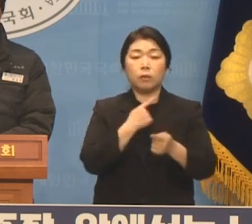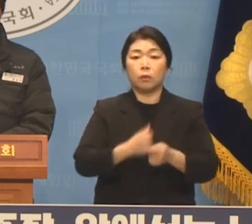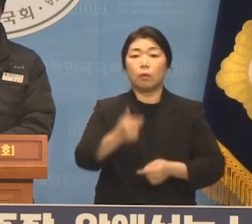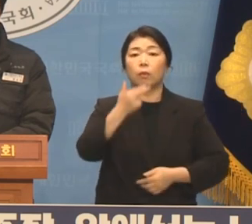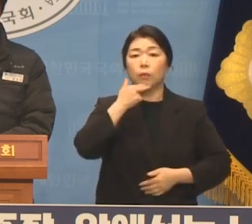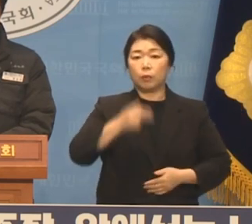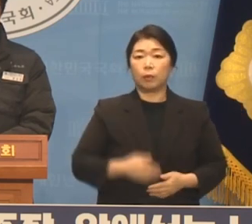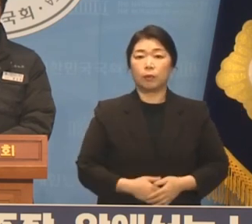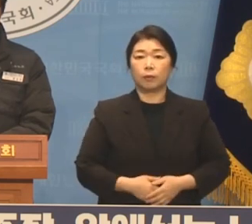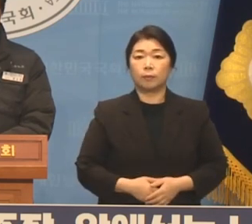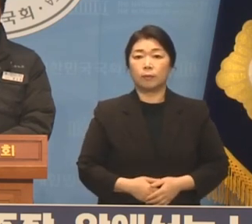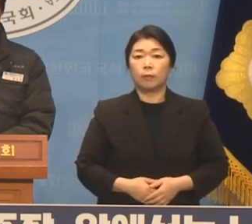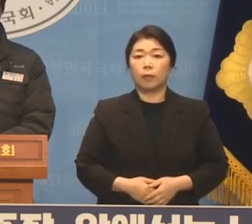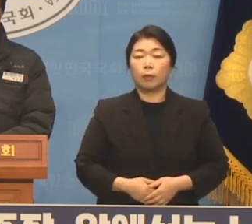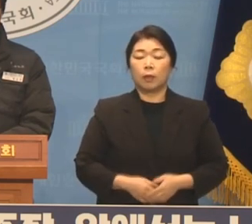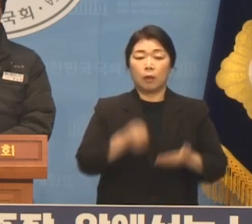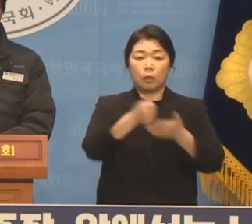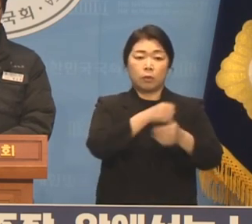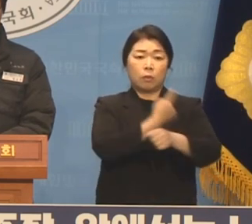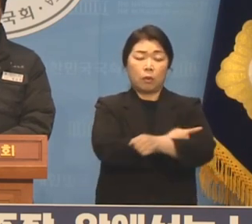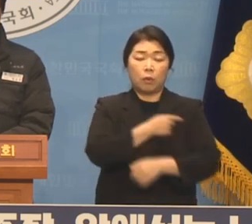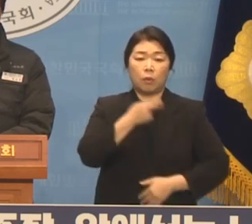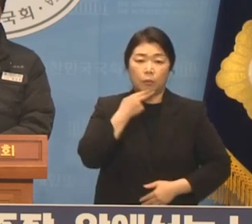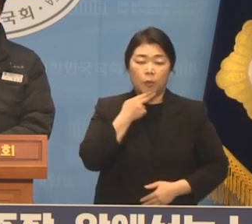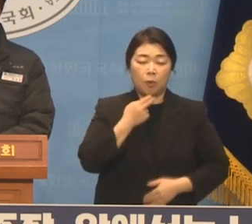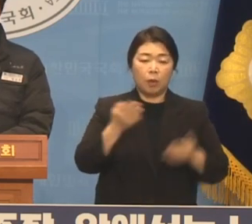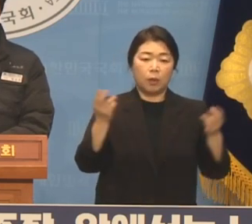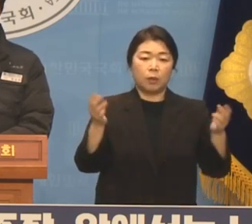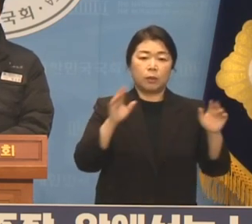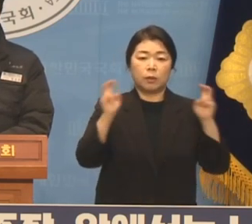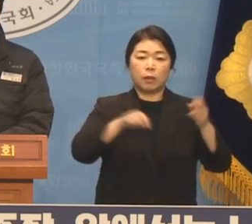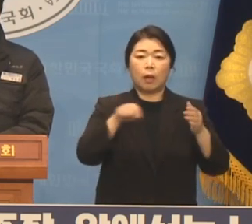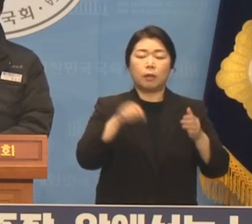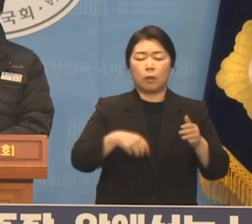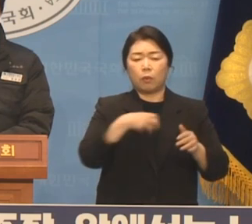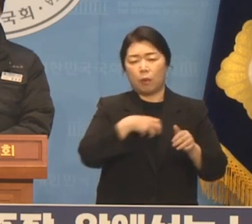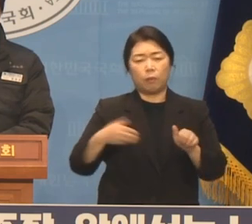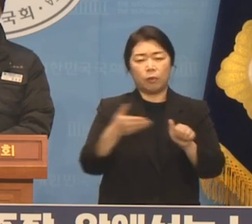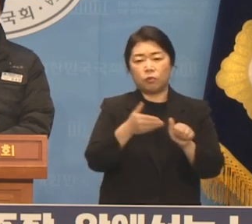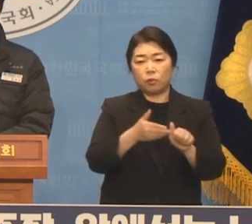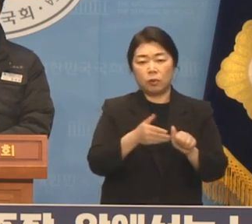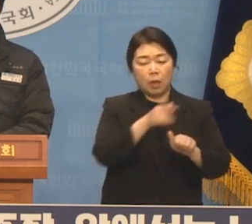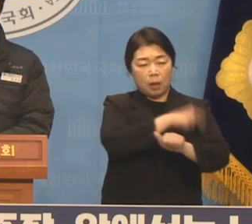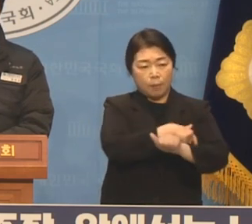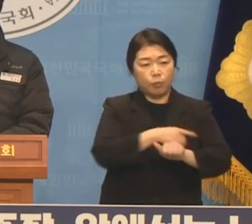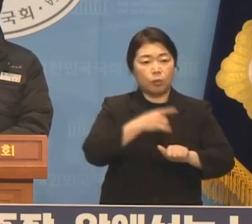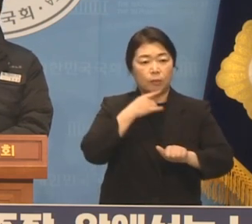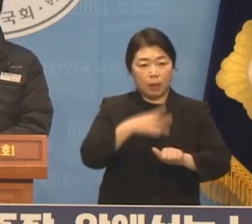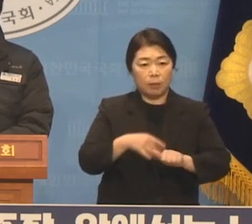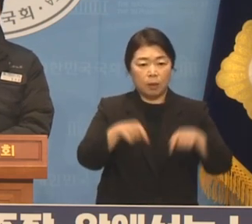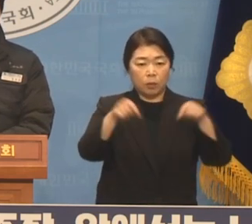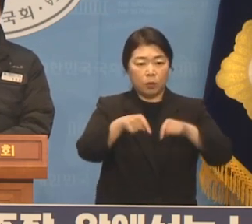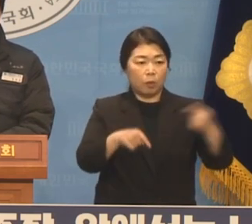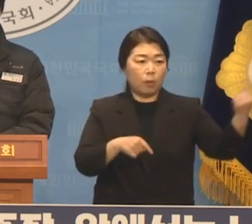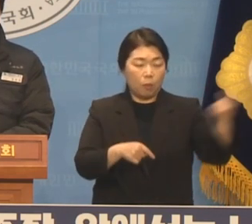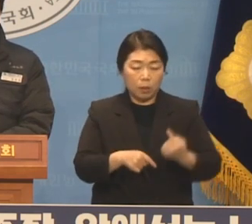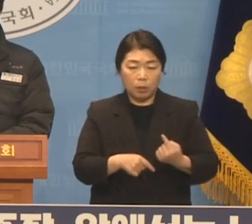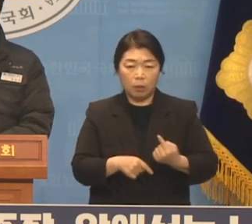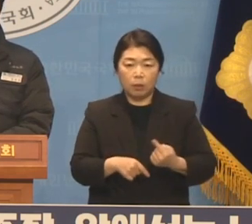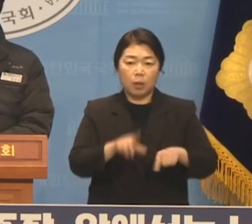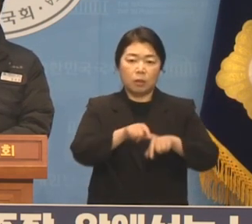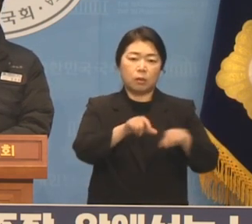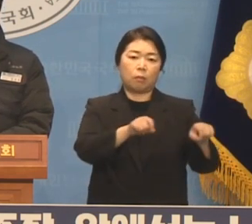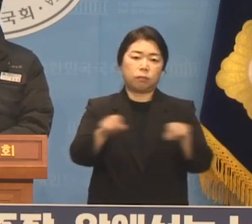않고 결정권이 없고 직장 내 괴롭힘을 일삼는 주요 간부들만 교섭자리에 나와